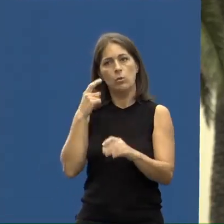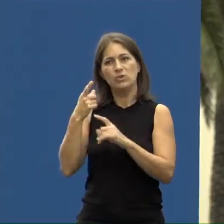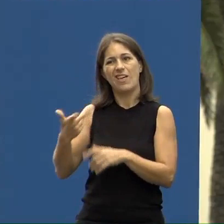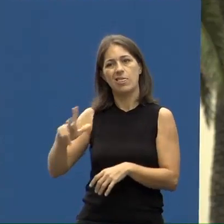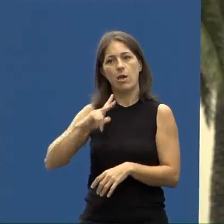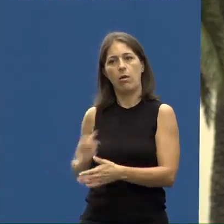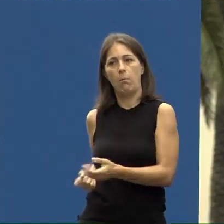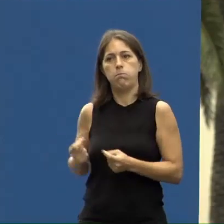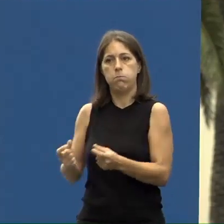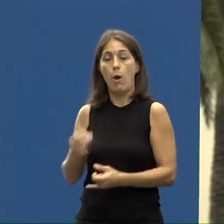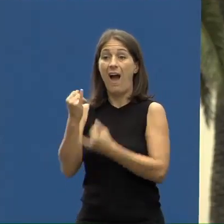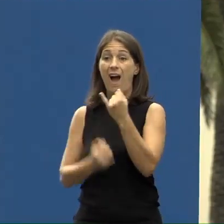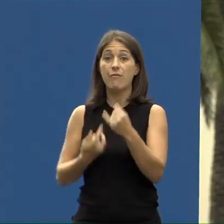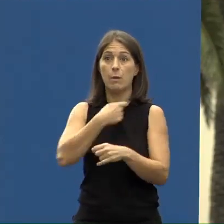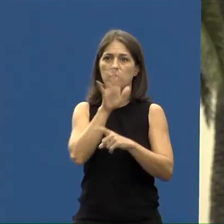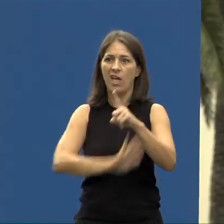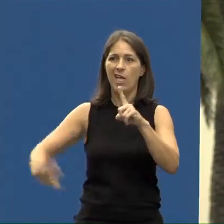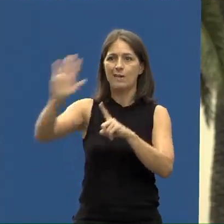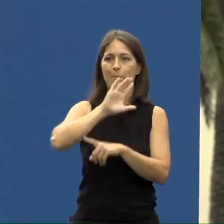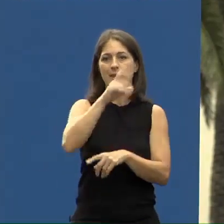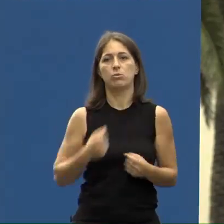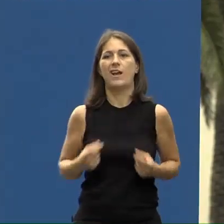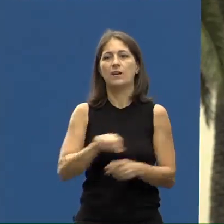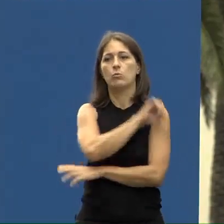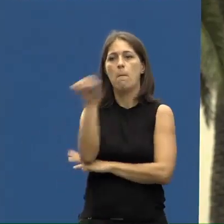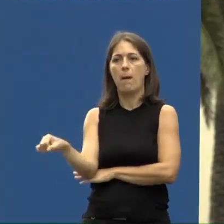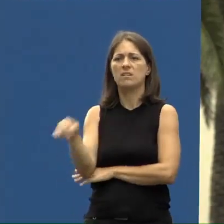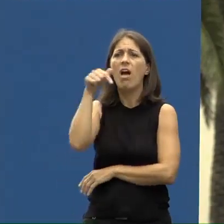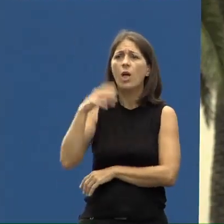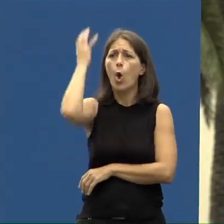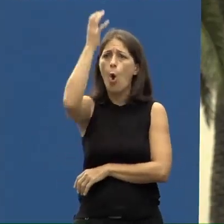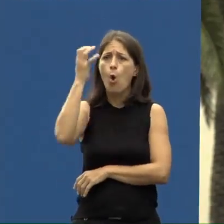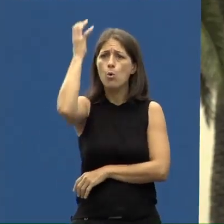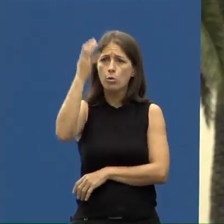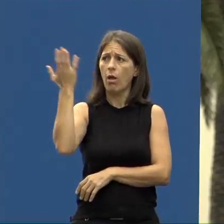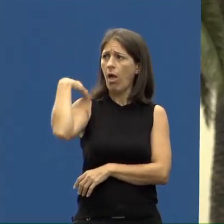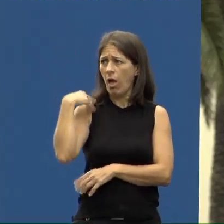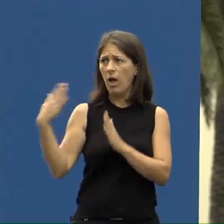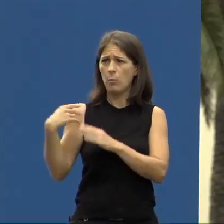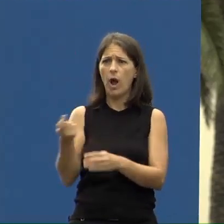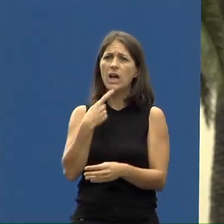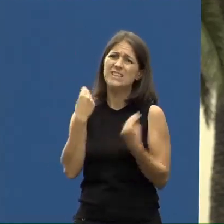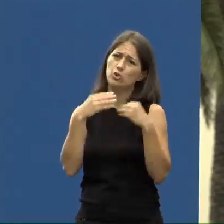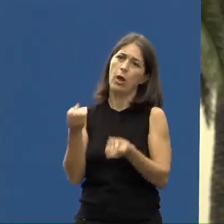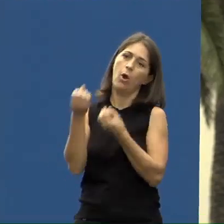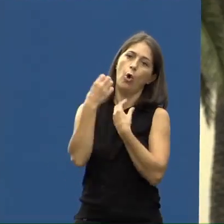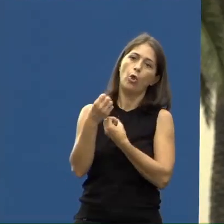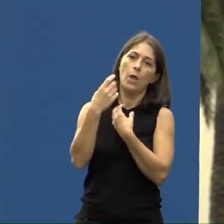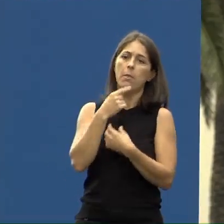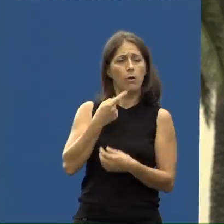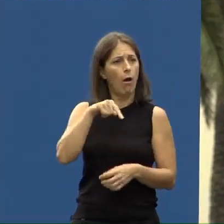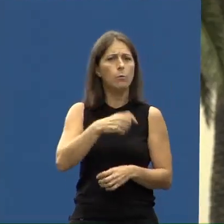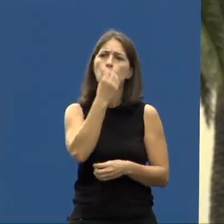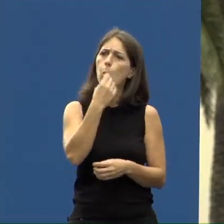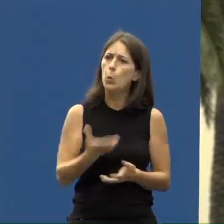de calquera comunidade autónoma no Estado español. Aquí, na Coruña, tamén nos contaban unha historia. Nos decían que todo iba